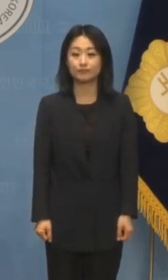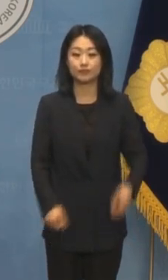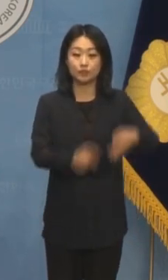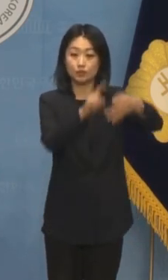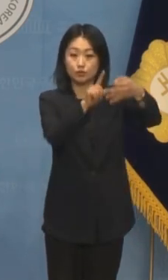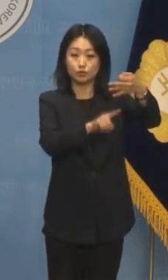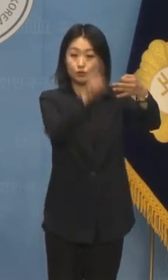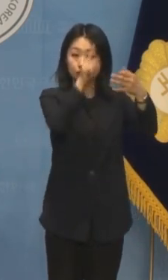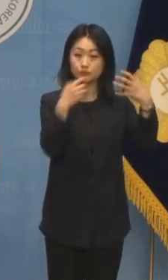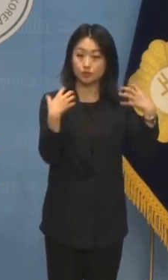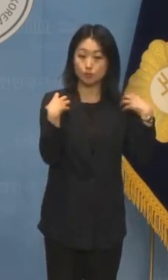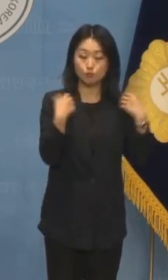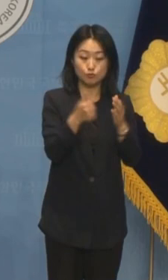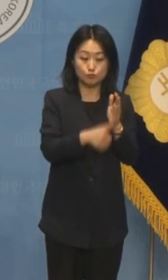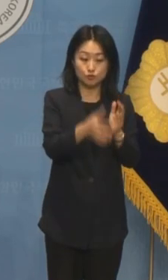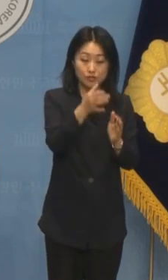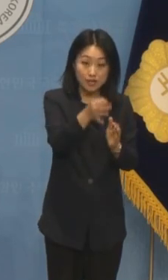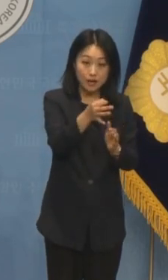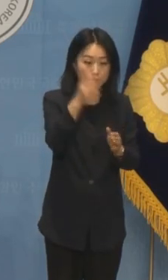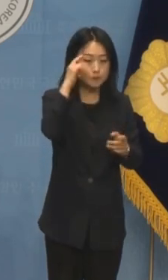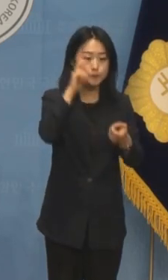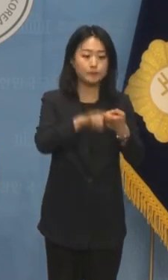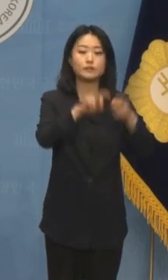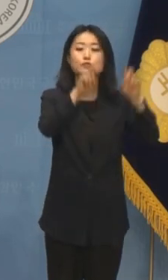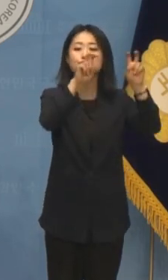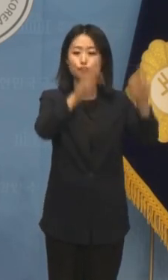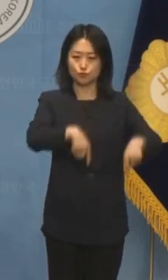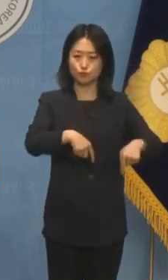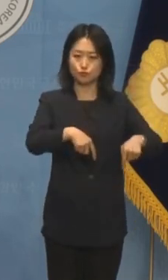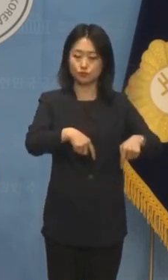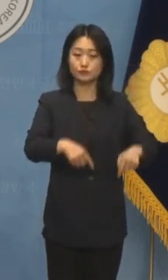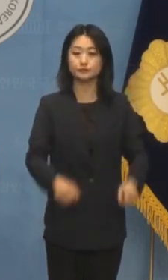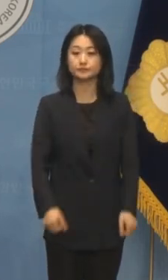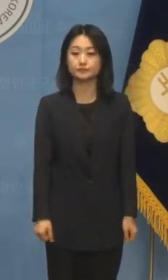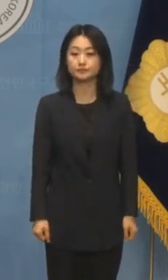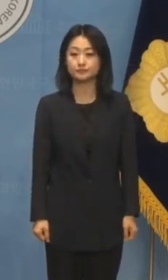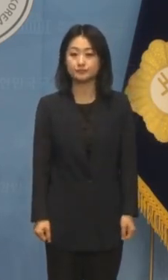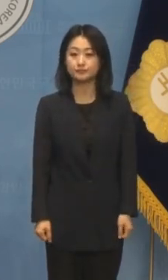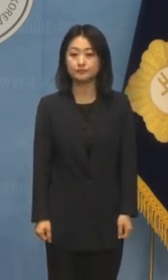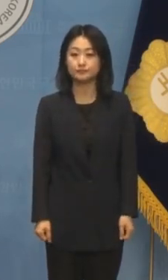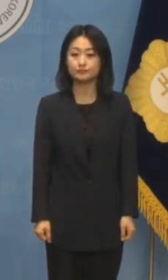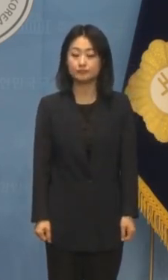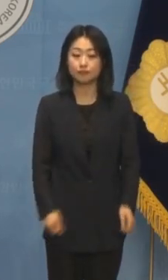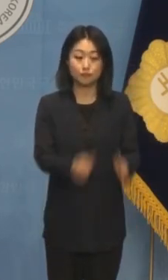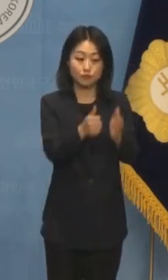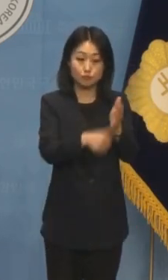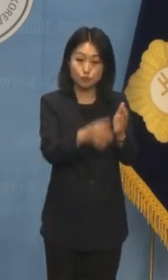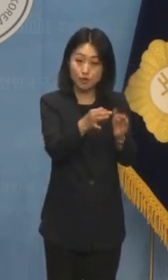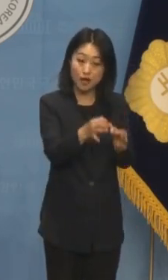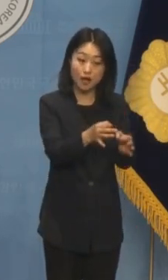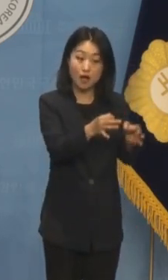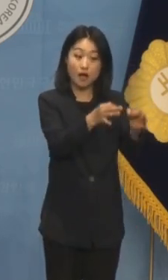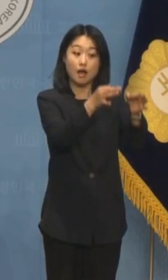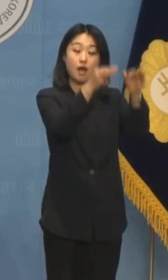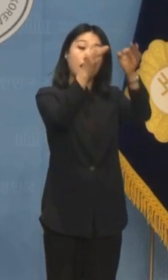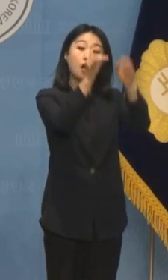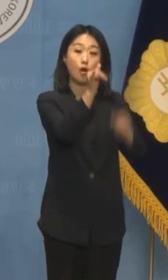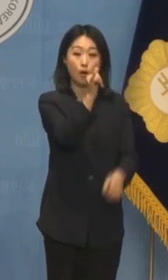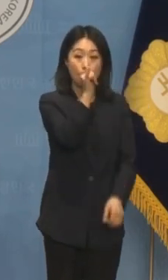윤석열 정부는 물가에는 정녕 관심이 없는 겁니까? 물가가 오르고만